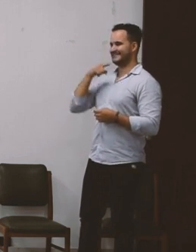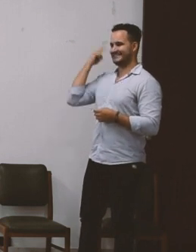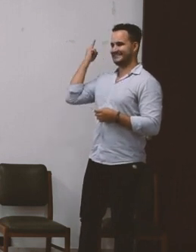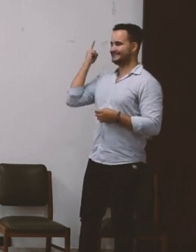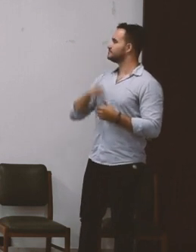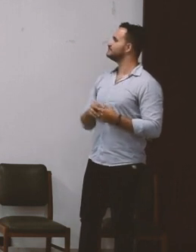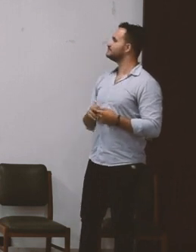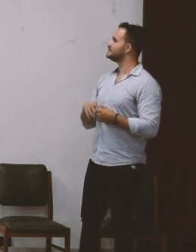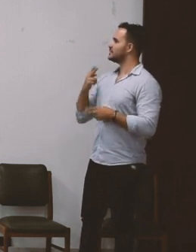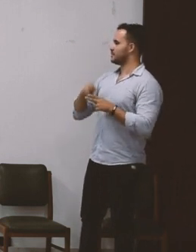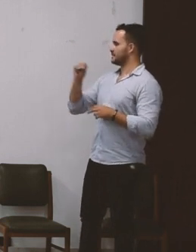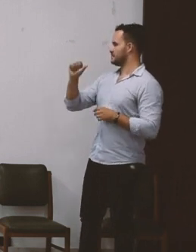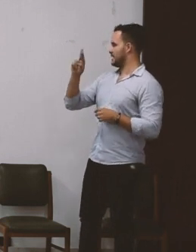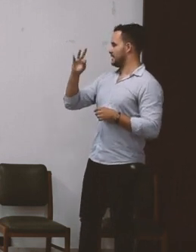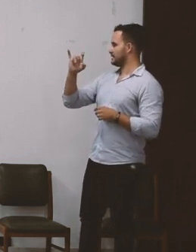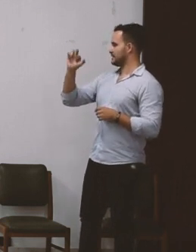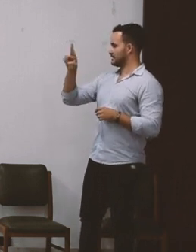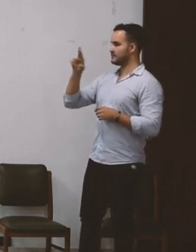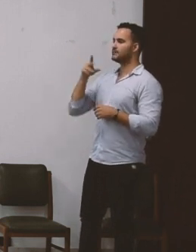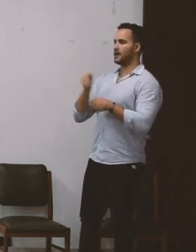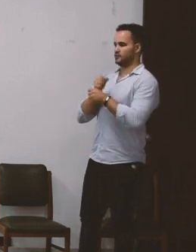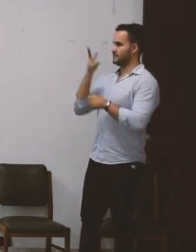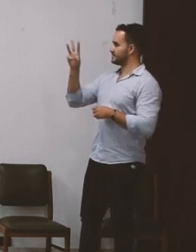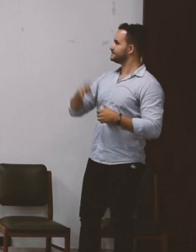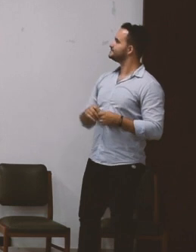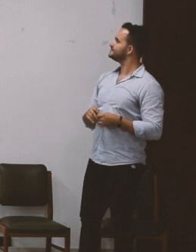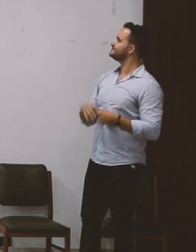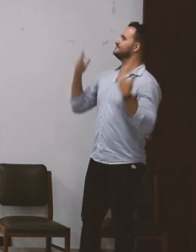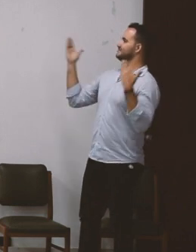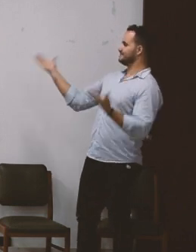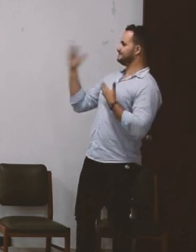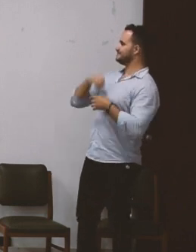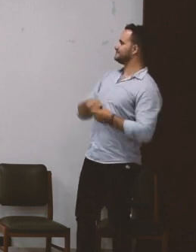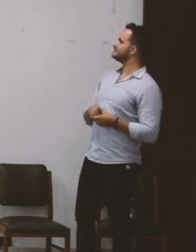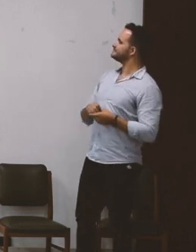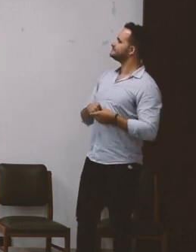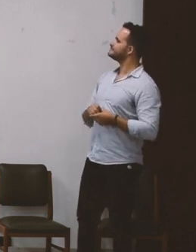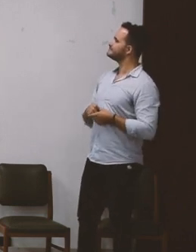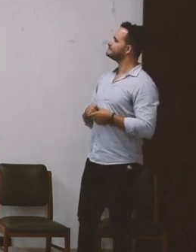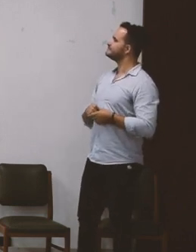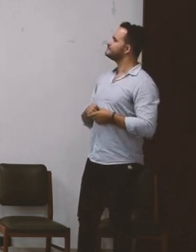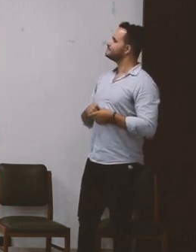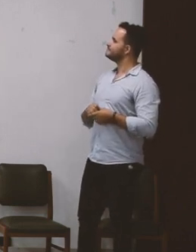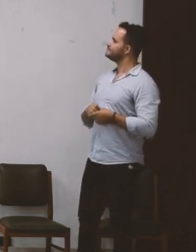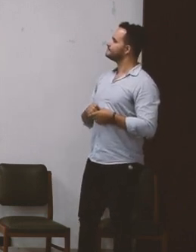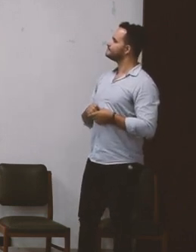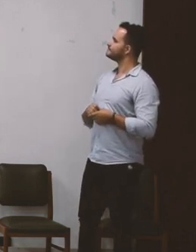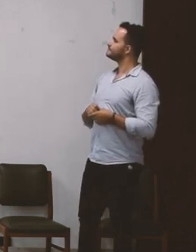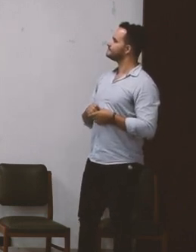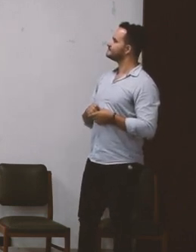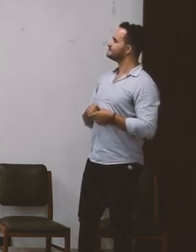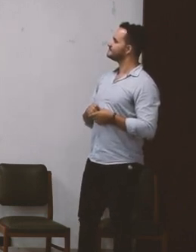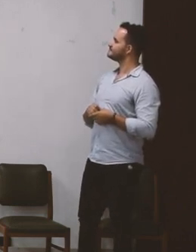sonriendo. Ella es Martí y tiene 13 años. Bueno, la siguiente, en esta imagen encuentran a